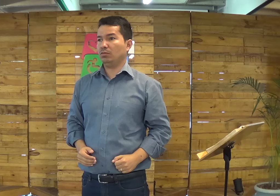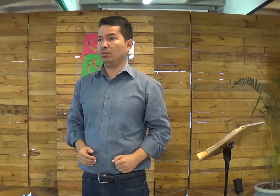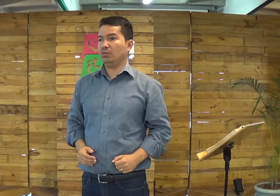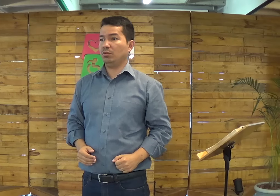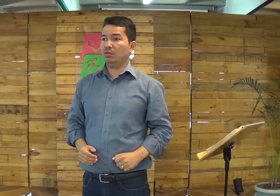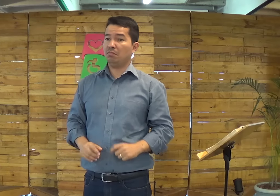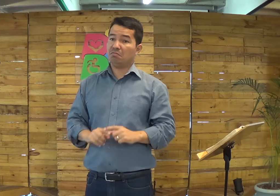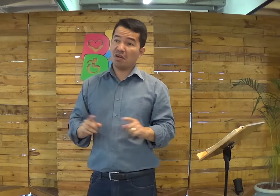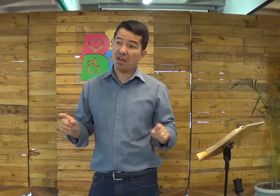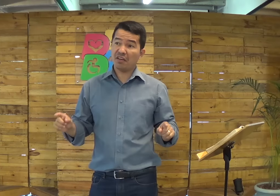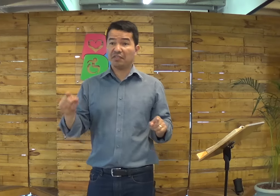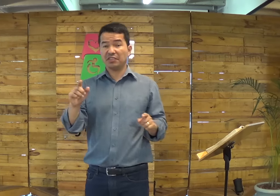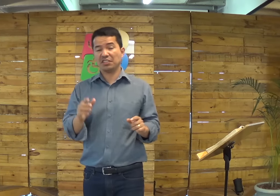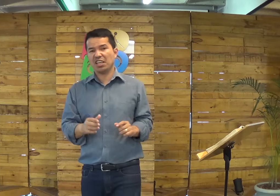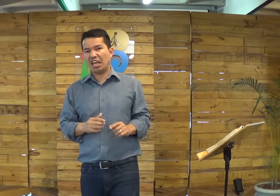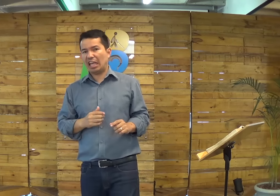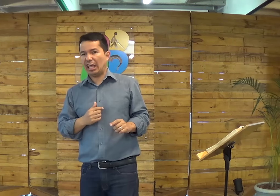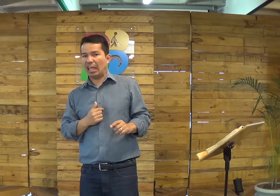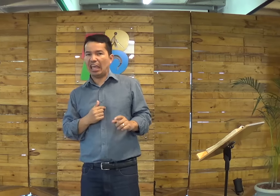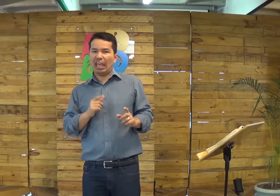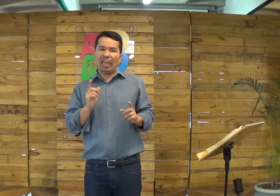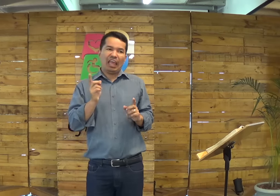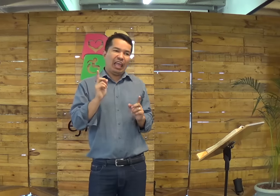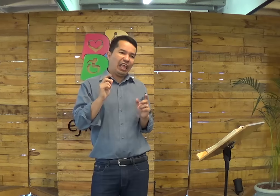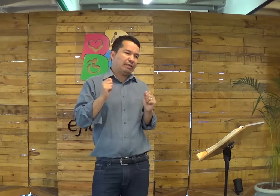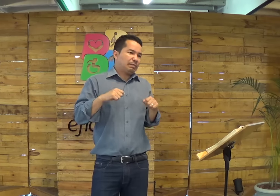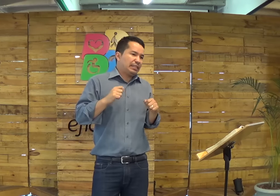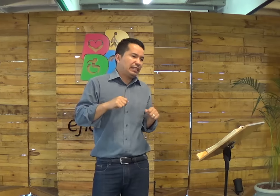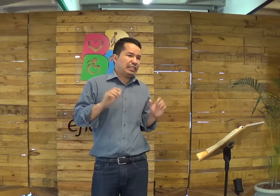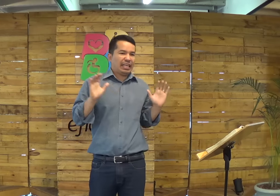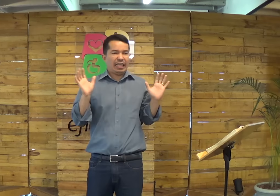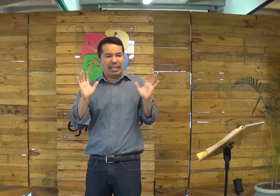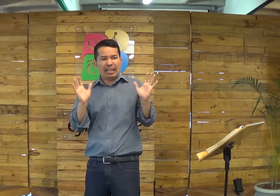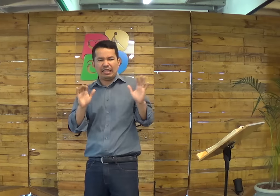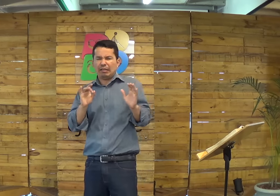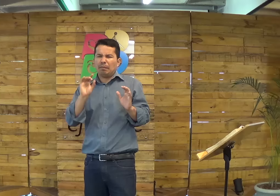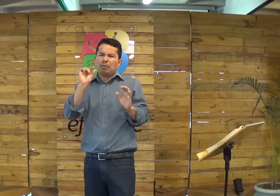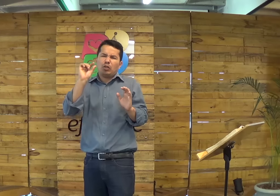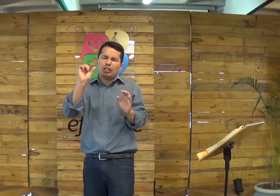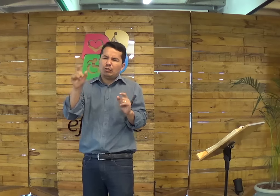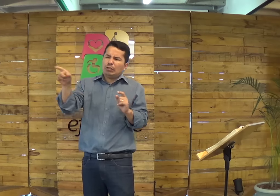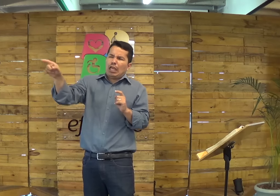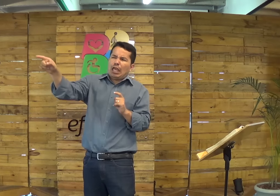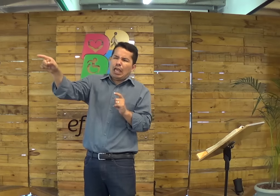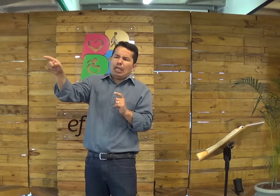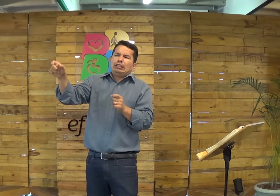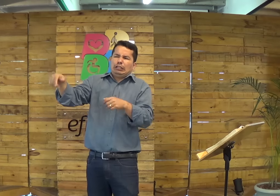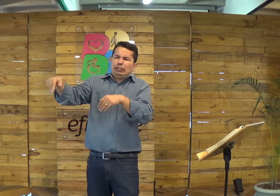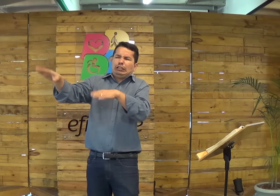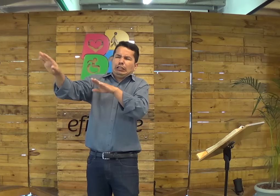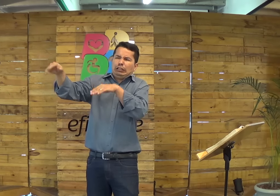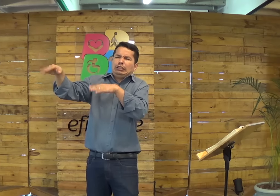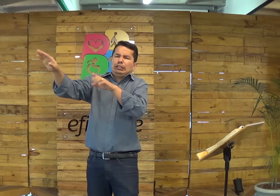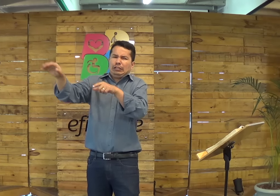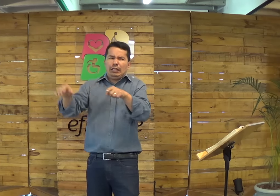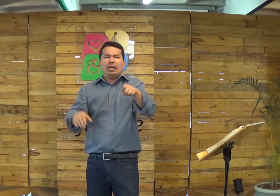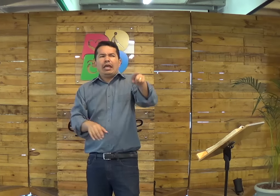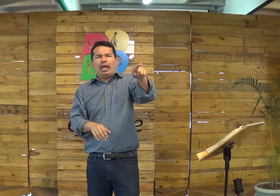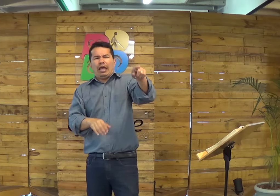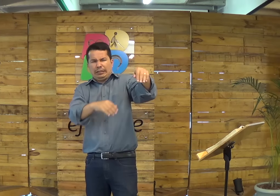obedeça mas né ah não é comigo não ai não não preciso Ah não ali ó ele tá fazendo Ahá ele foi